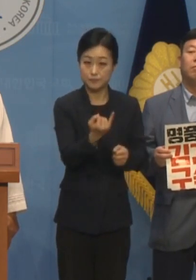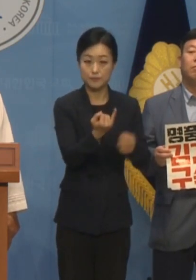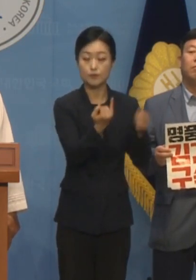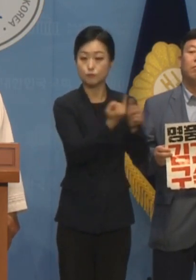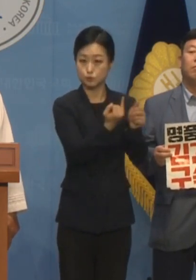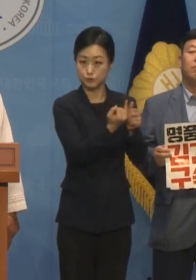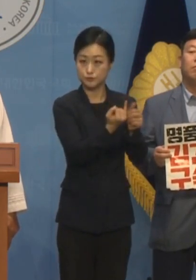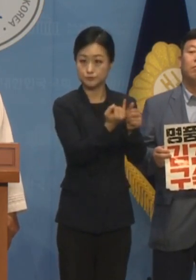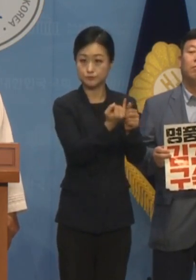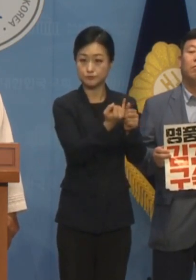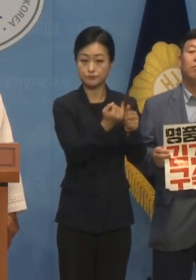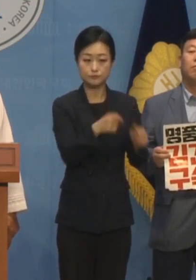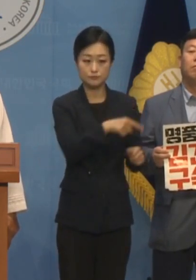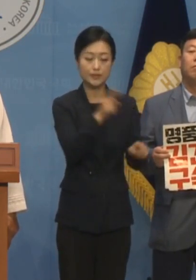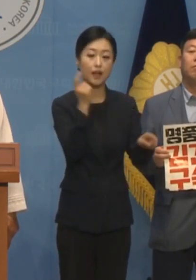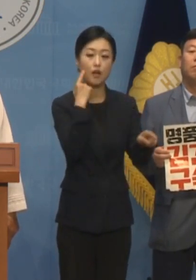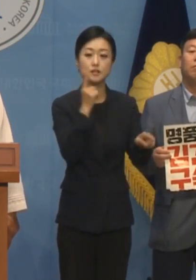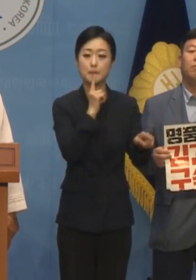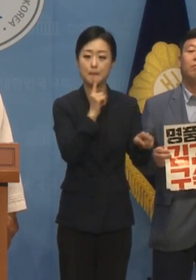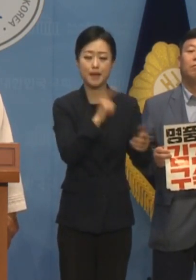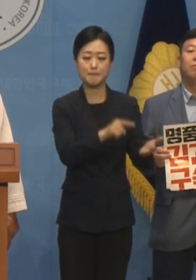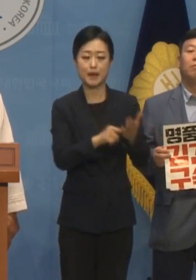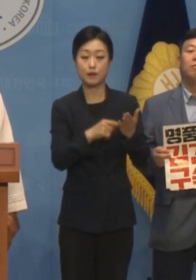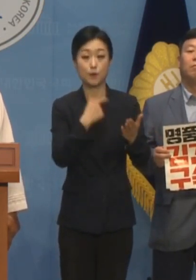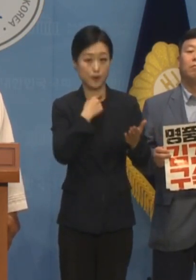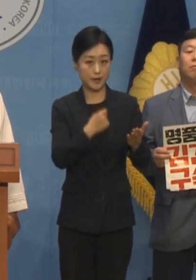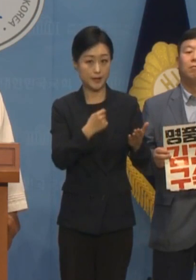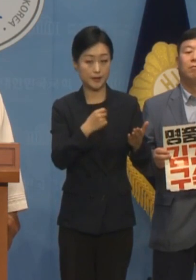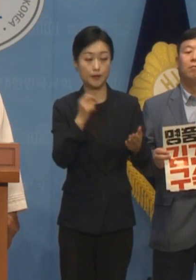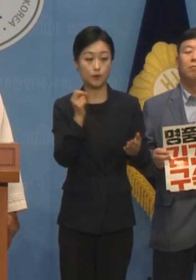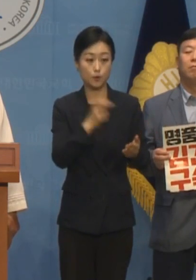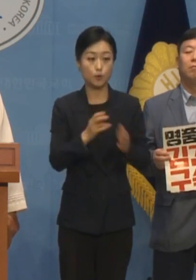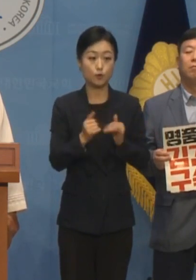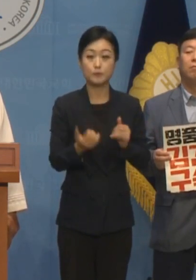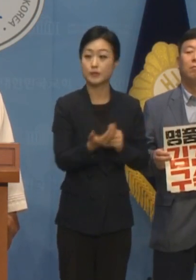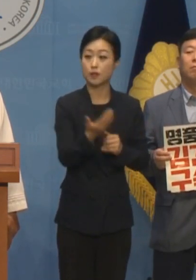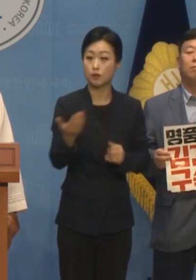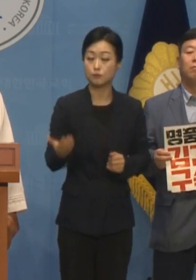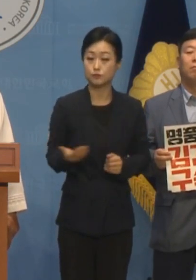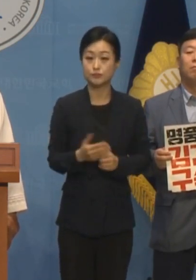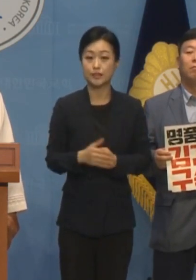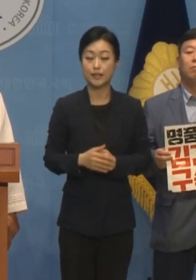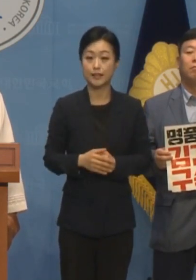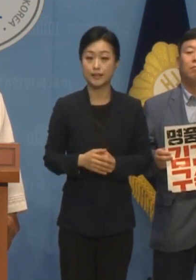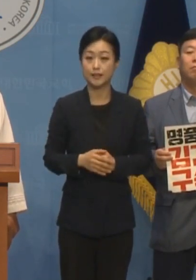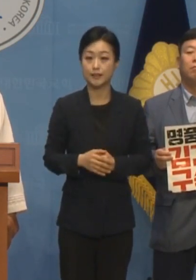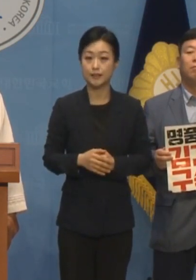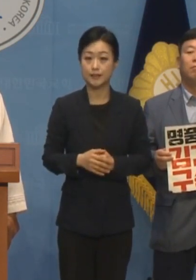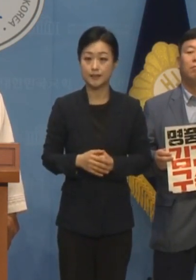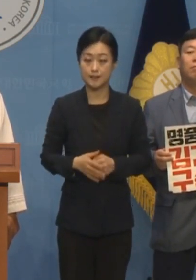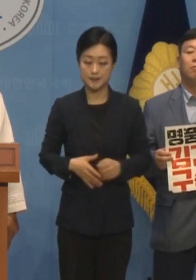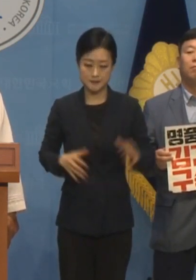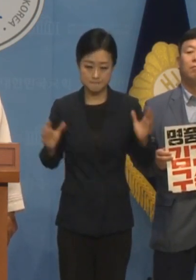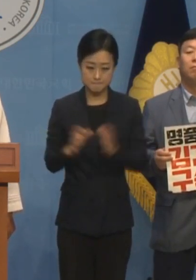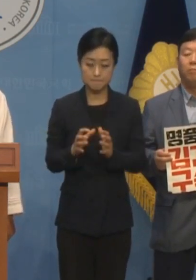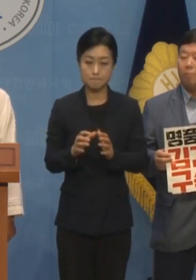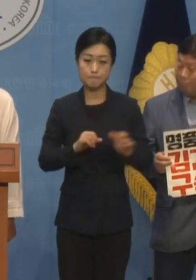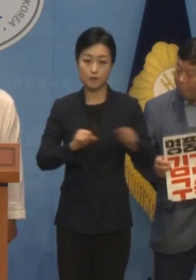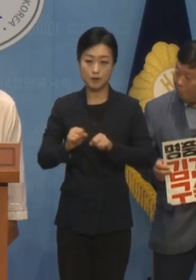윤석열 이 사람들의 거짓말을 밝히고 우리 국민들의 단지가 있을 것입니다.